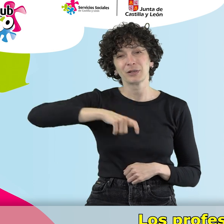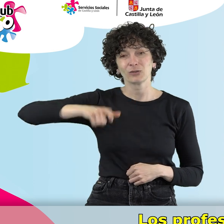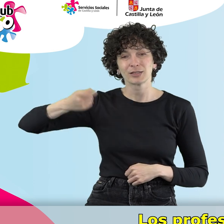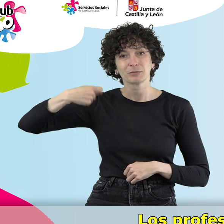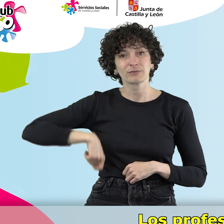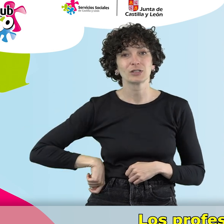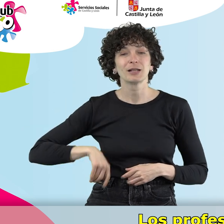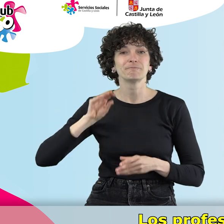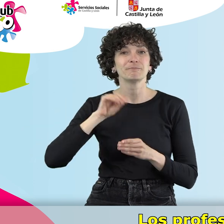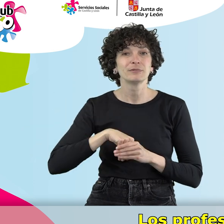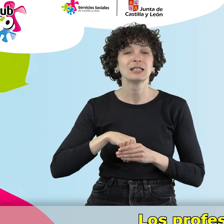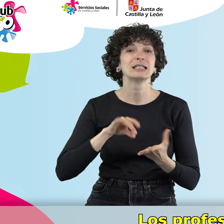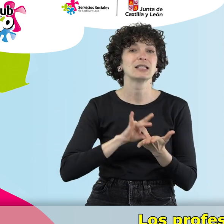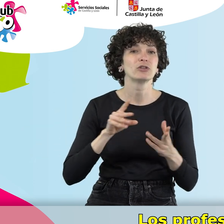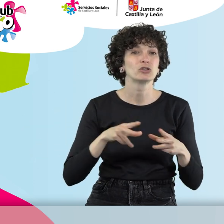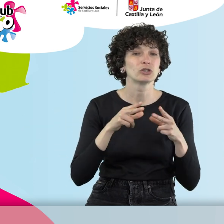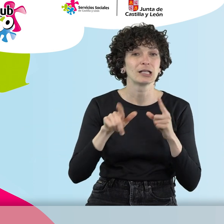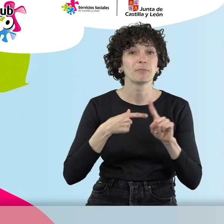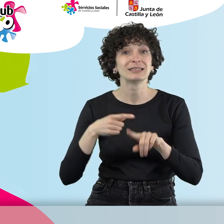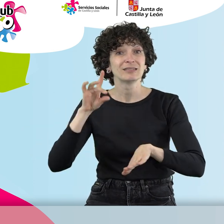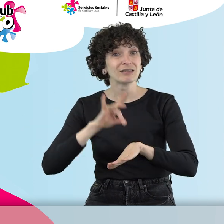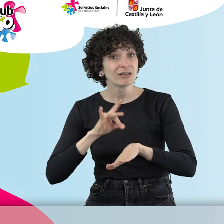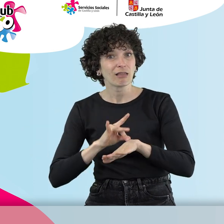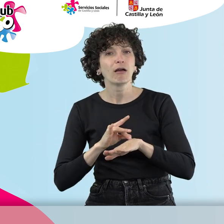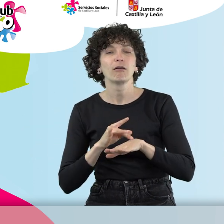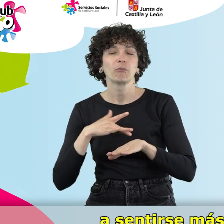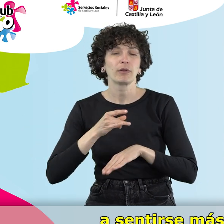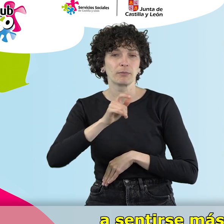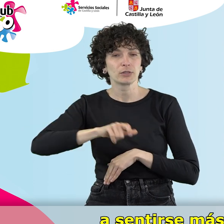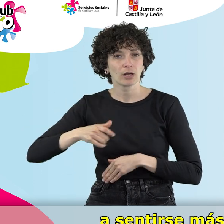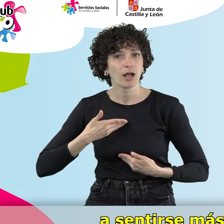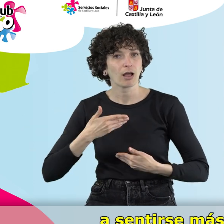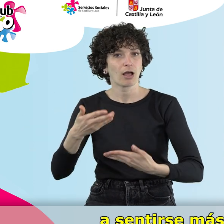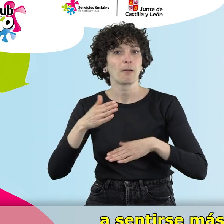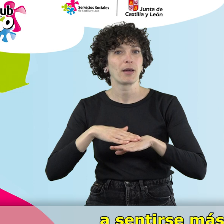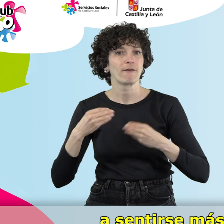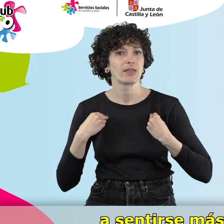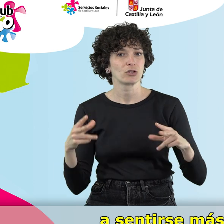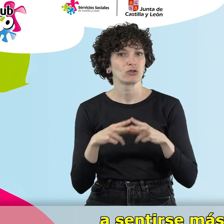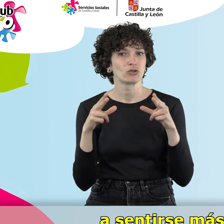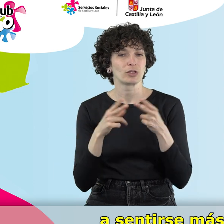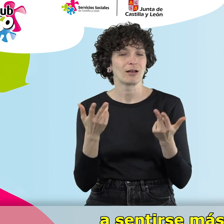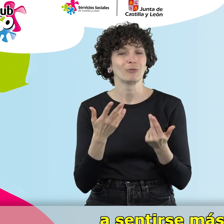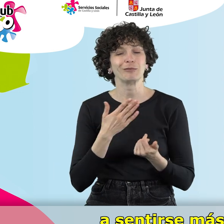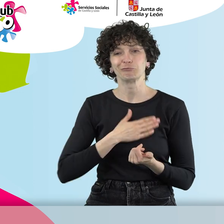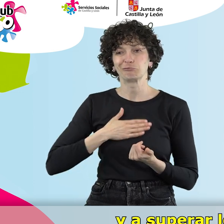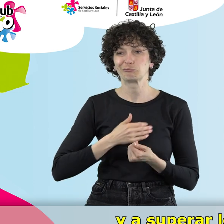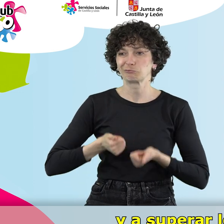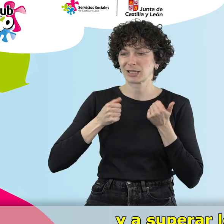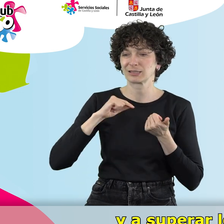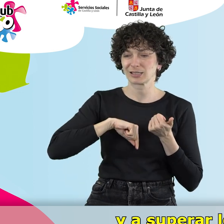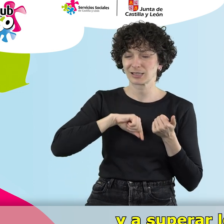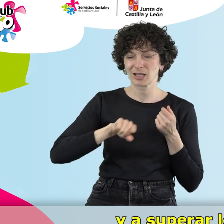Los profesionales de servicios sociales y de sanidad pueden ayudar a las personas a sentirse más satisfechas con su vida social